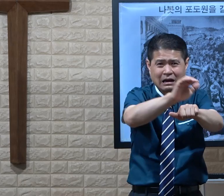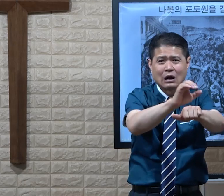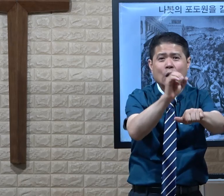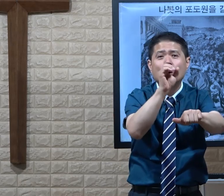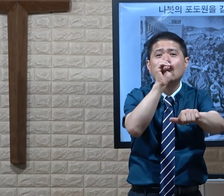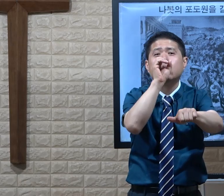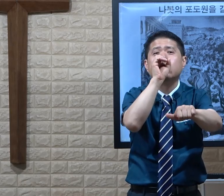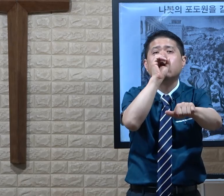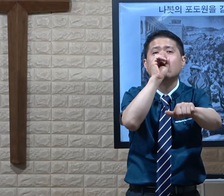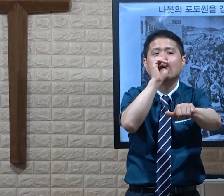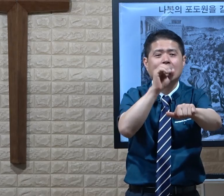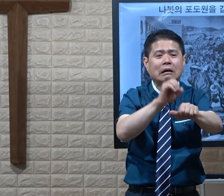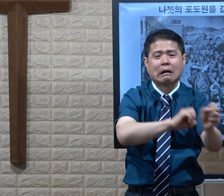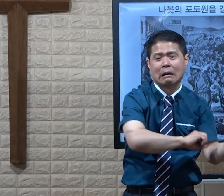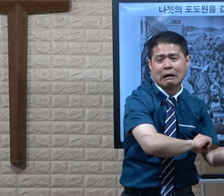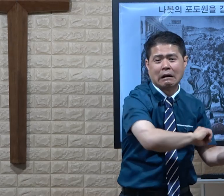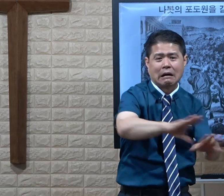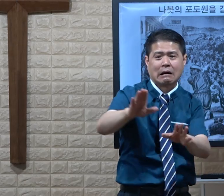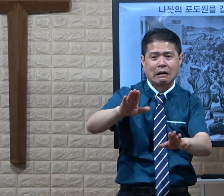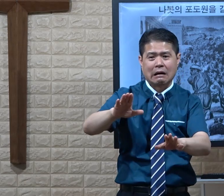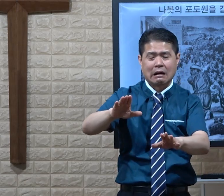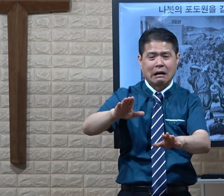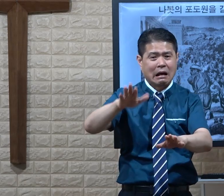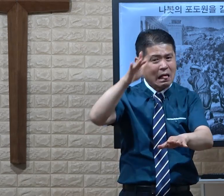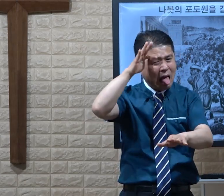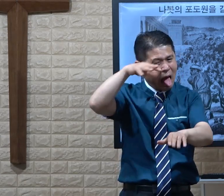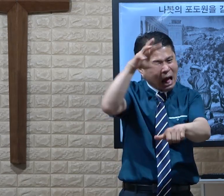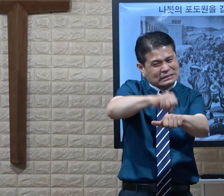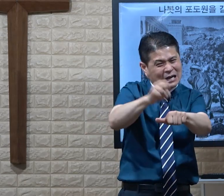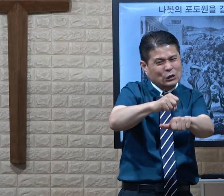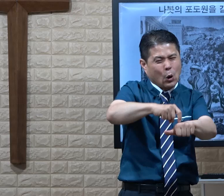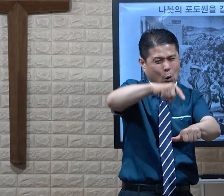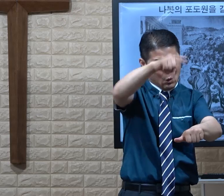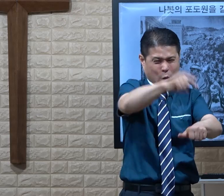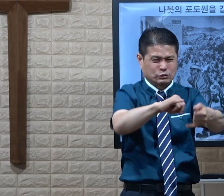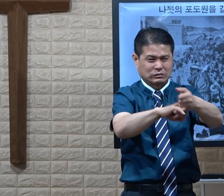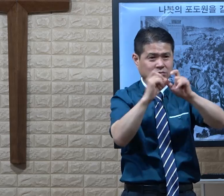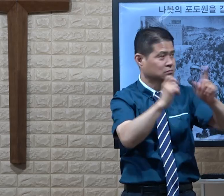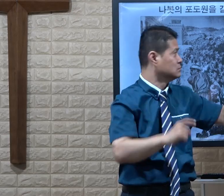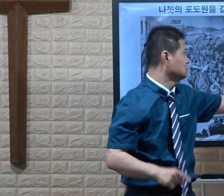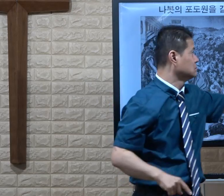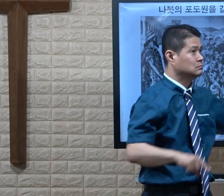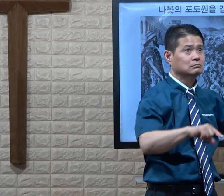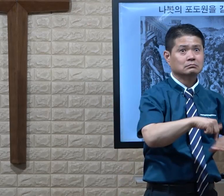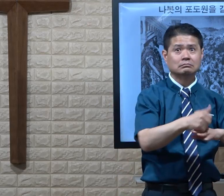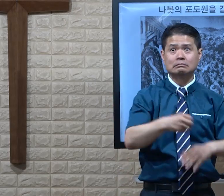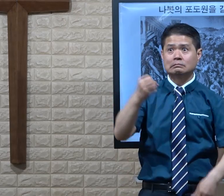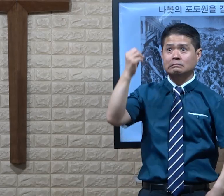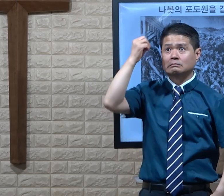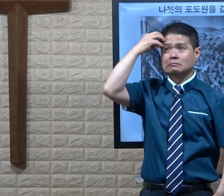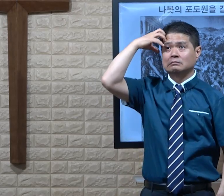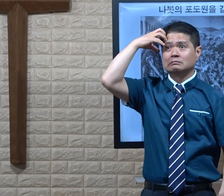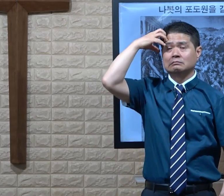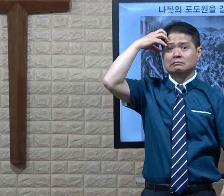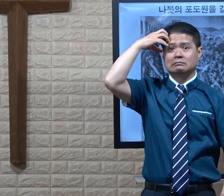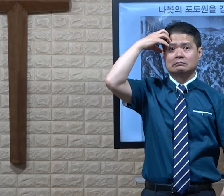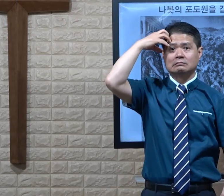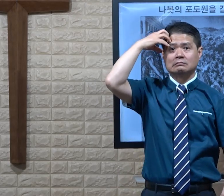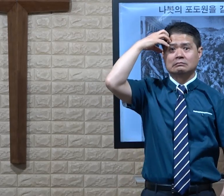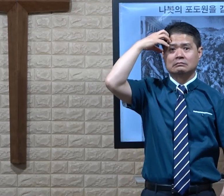정말 좋은 무덤인 어린 도마라 너희는 개들이 너희의 시체를 먹을 것이다